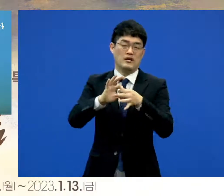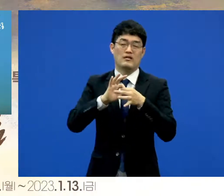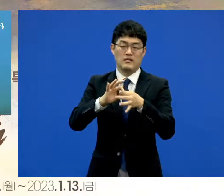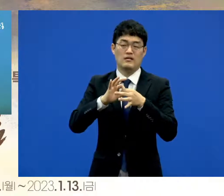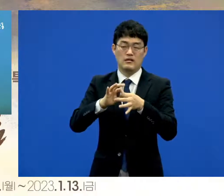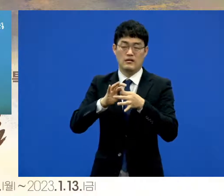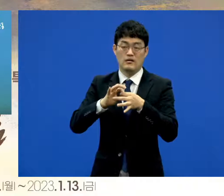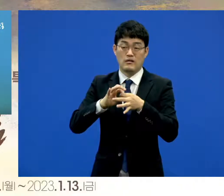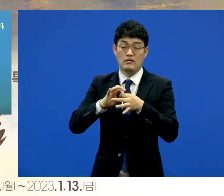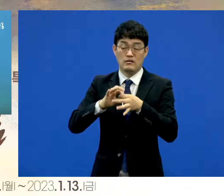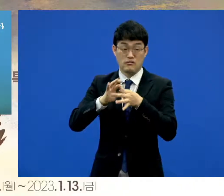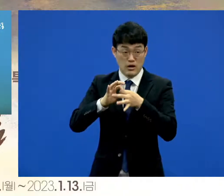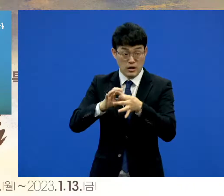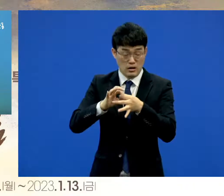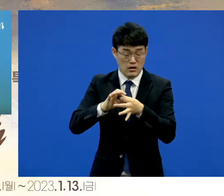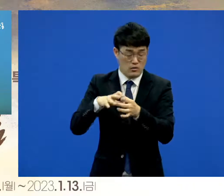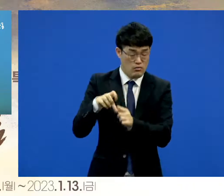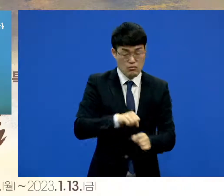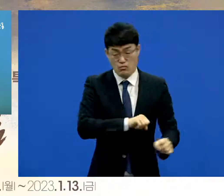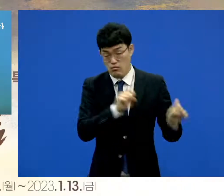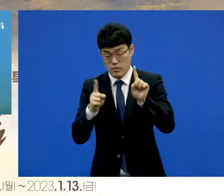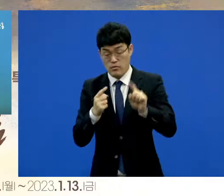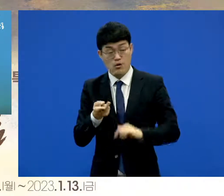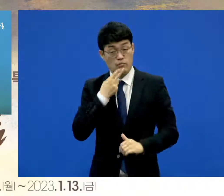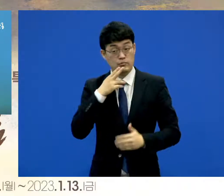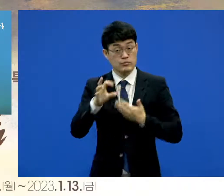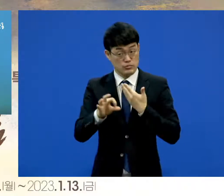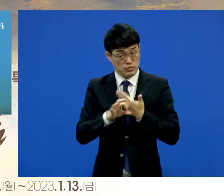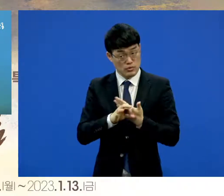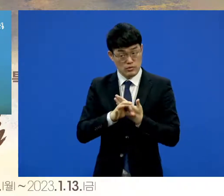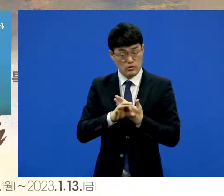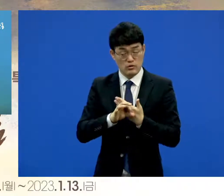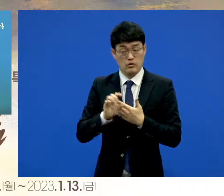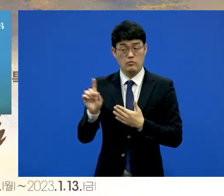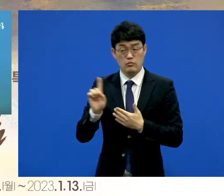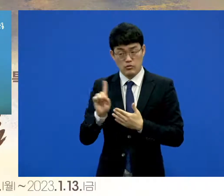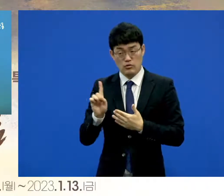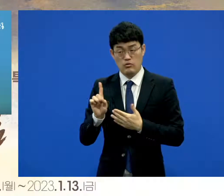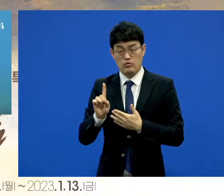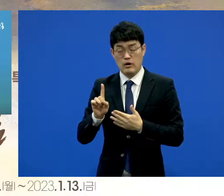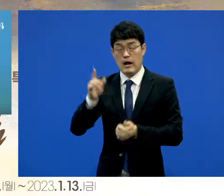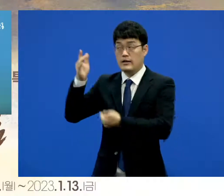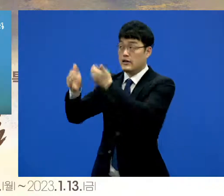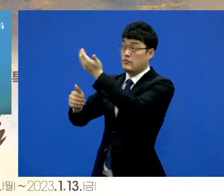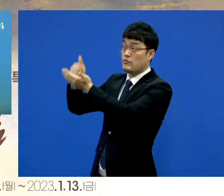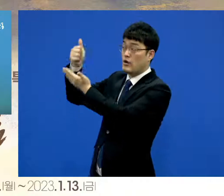신앙의 핵심은 하나님 아버지와의 관계에 모든 게 달려있어요.